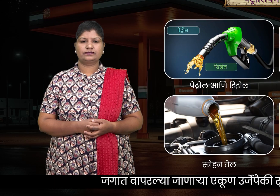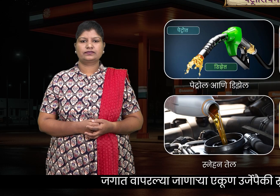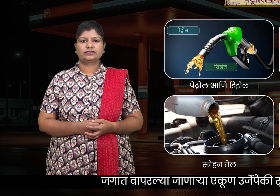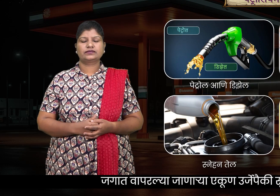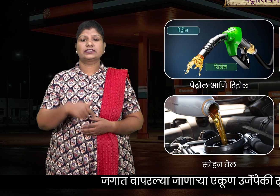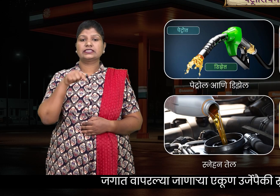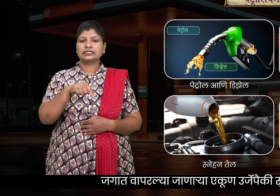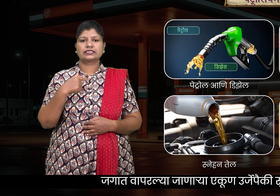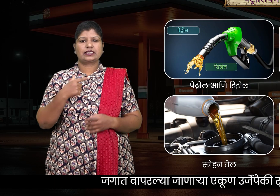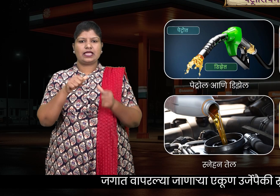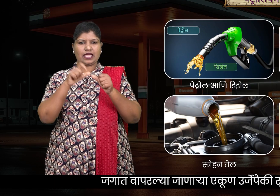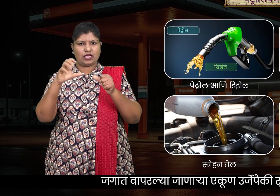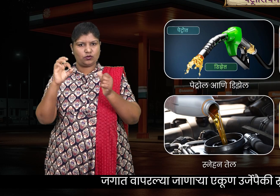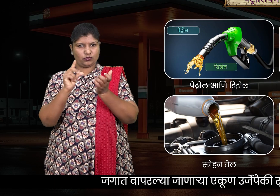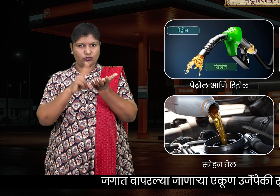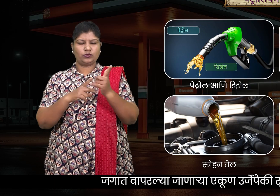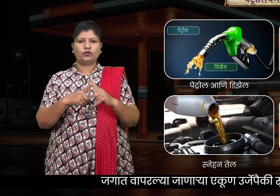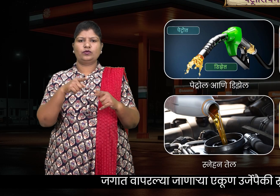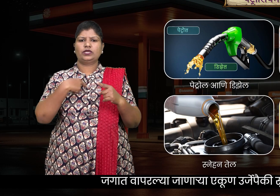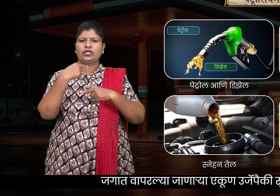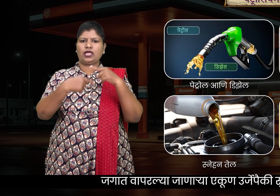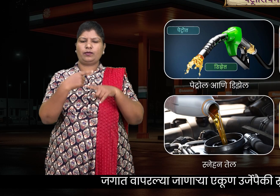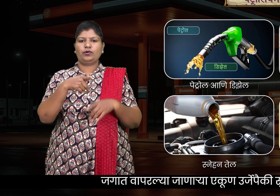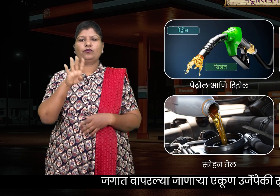जगात वापरल्या जाणाऱ्या एकूण ऊर्जेपैकी सुमारे